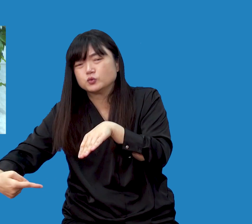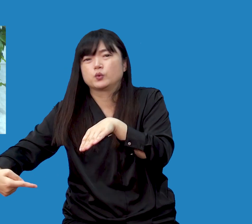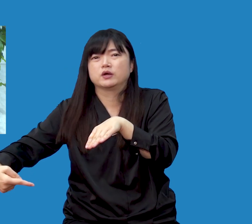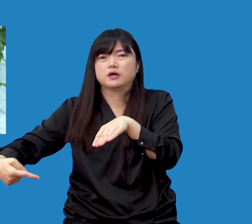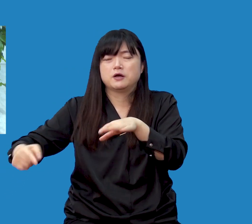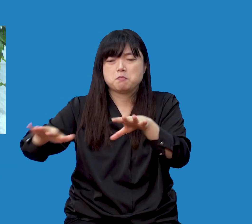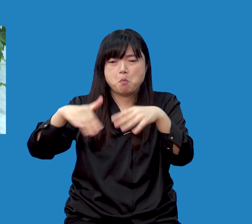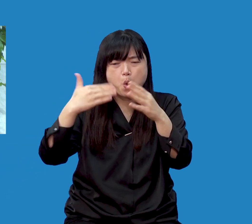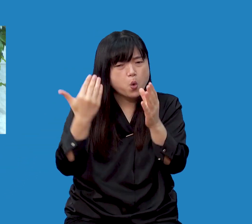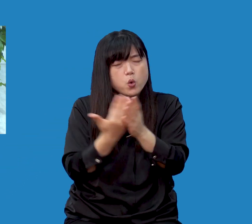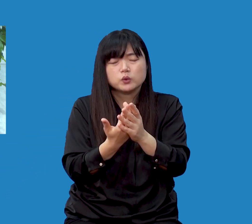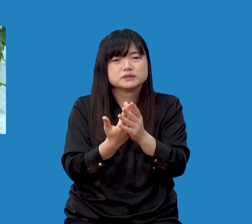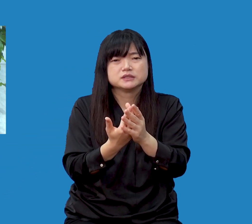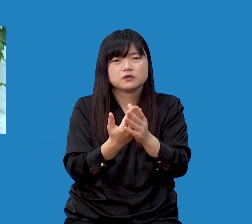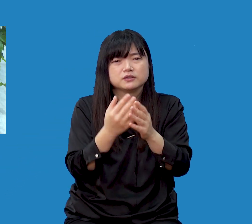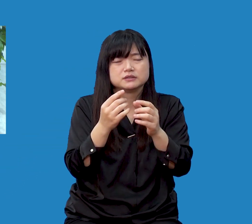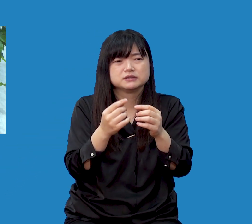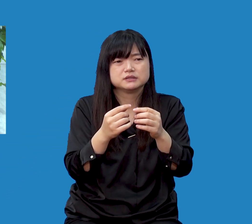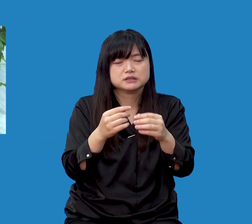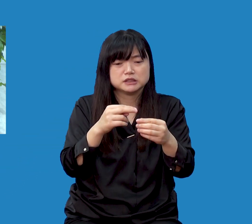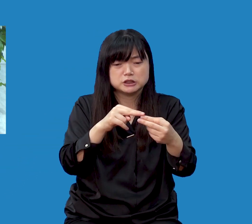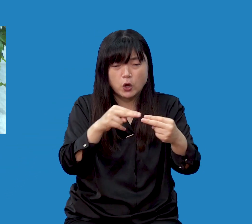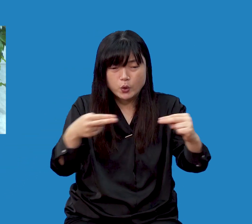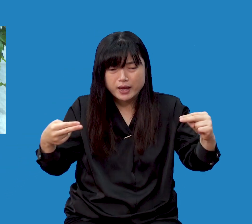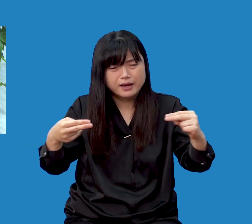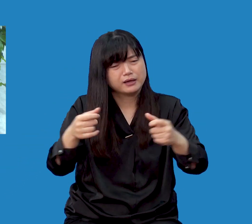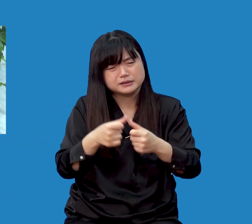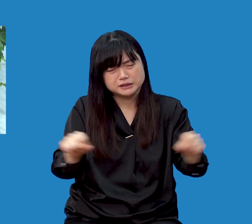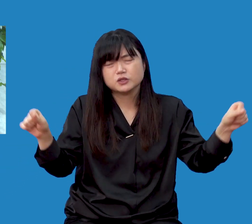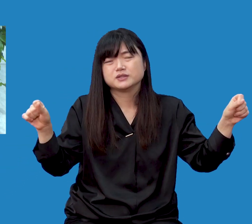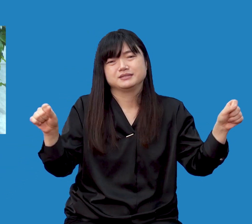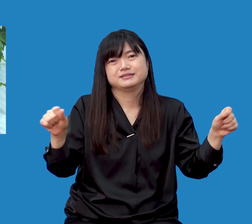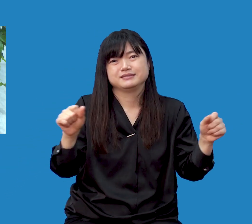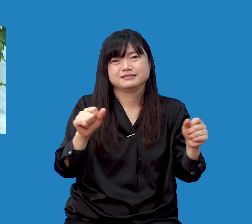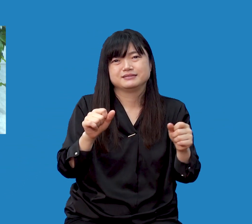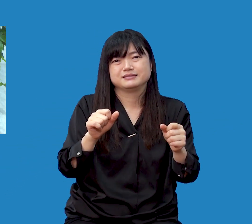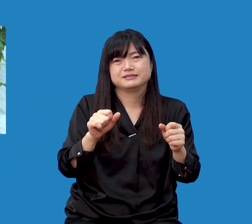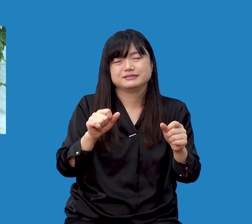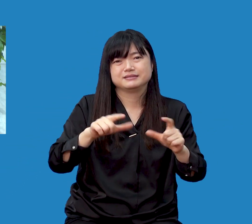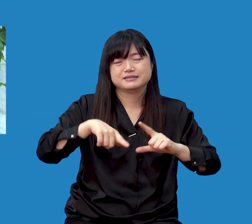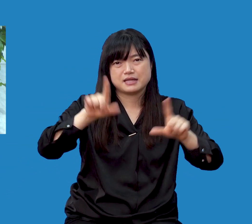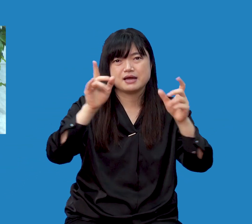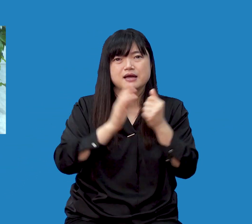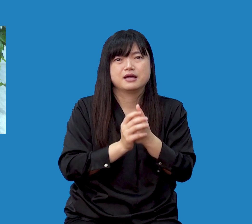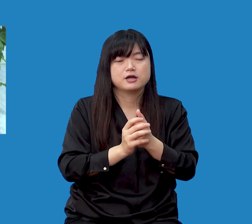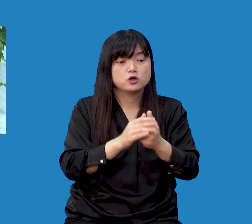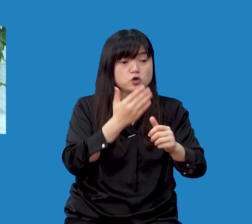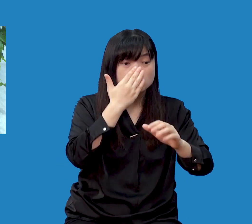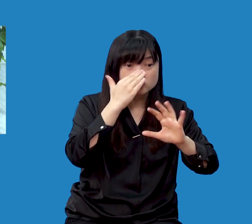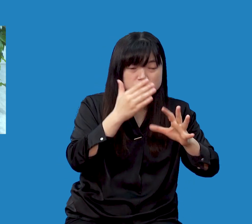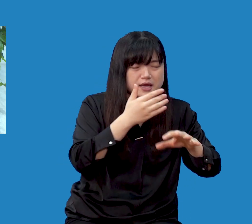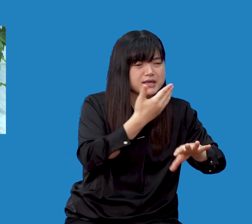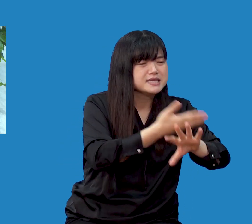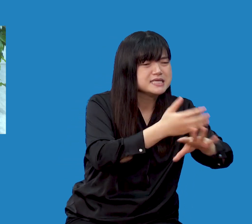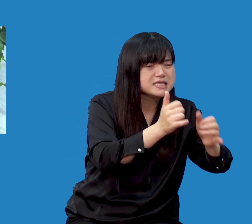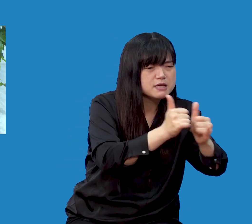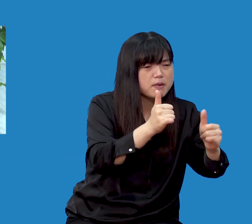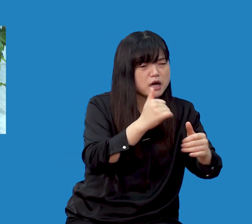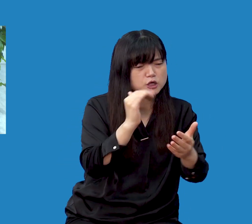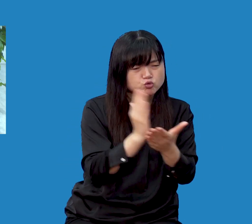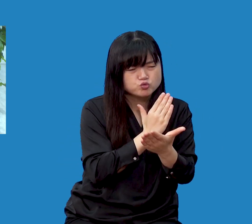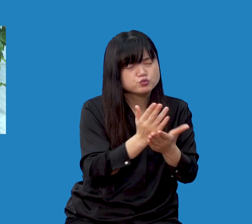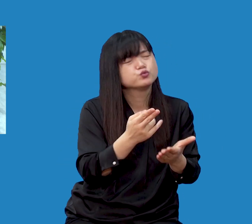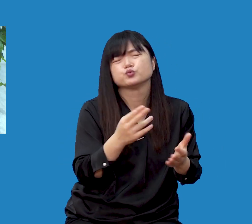있던 보자기가 찢어지는 그런 자리예요. 유대인과 이방인의 구분도 없어집니다.